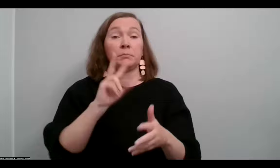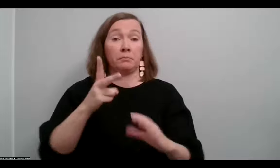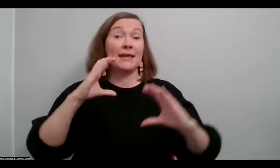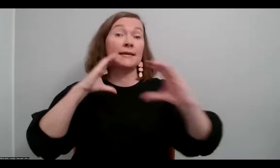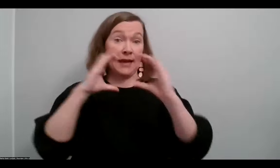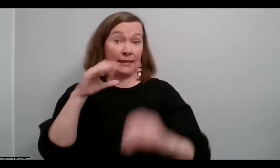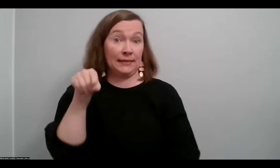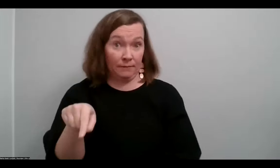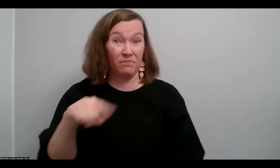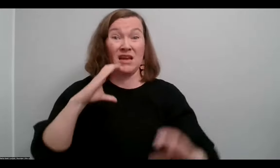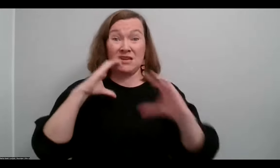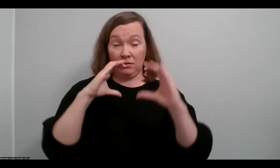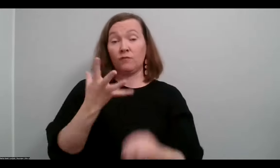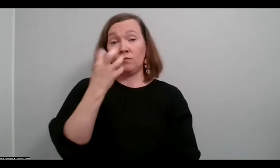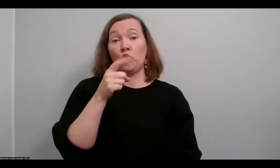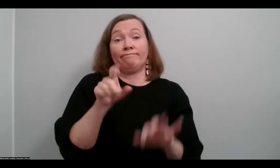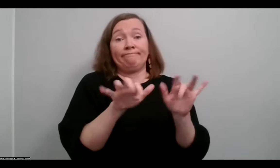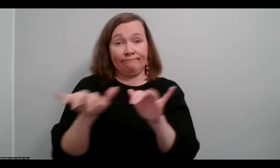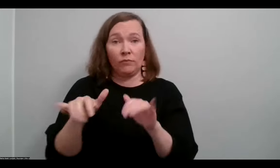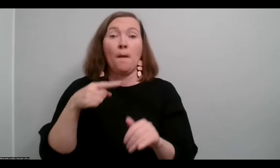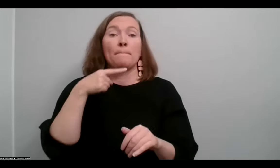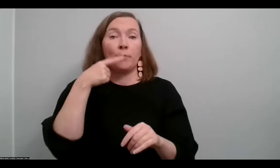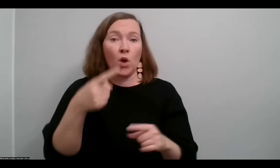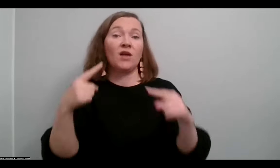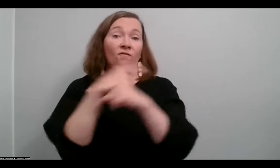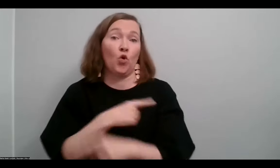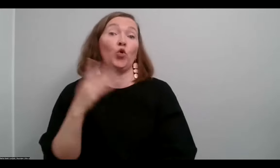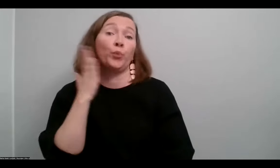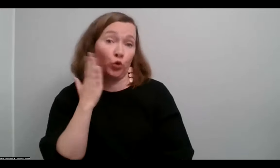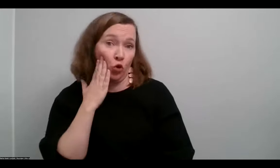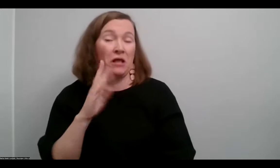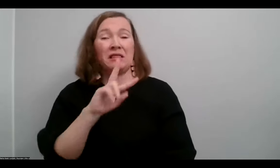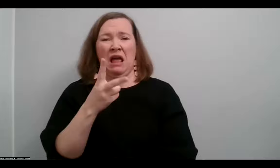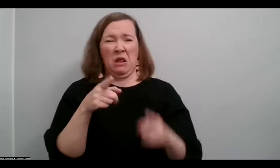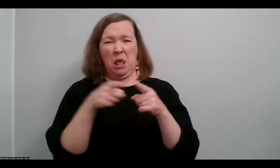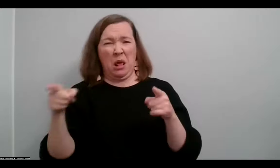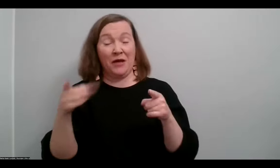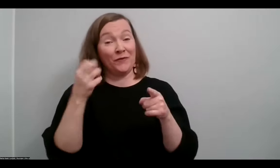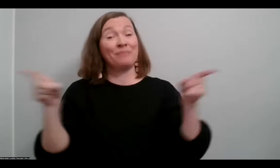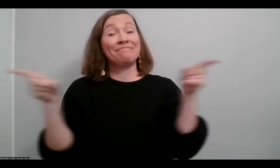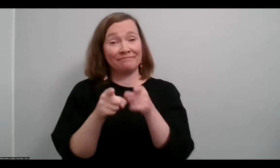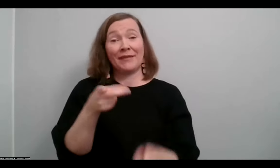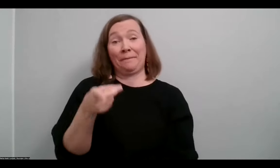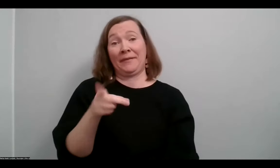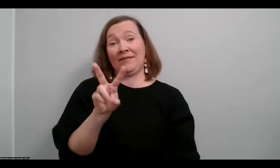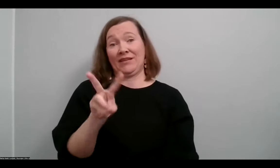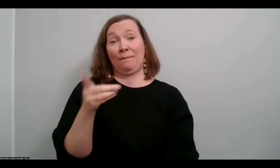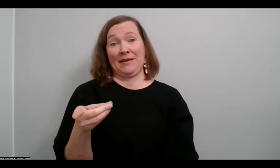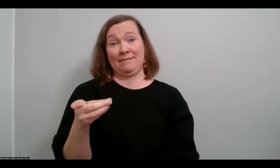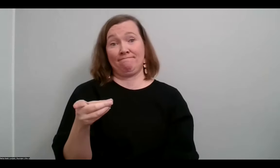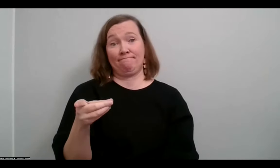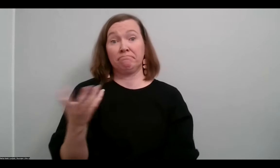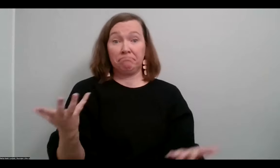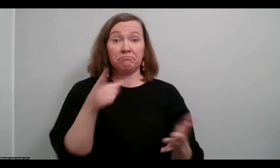puheenvuoron? Eli chatin kautta. Chattiin voit kirjoittaa puheenvuoropyyntö tai